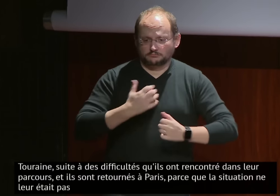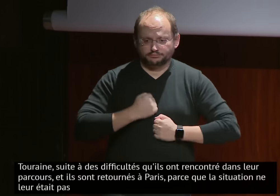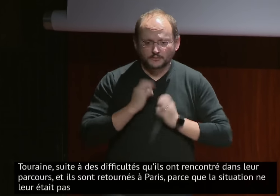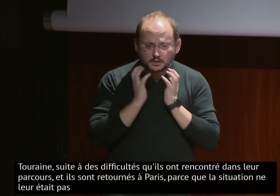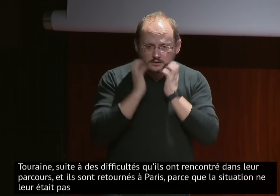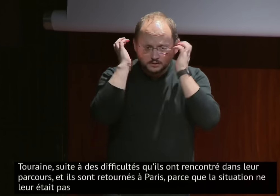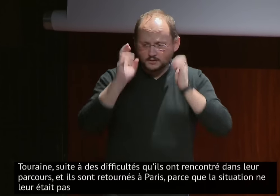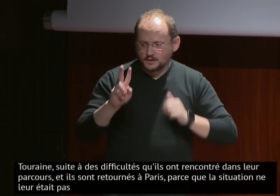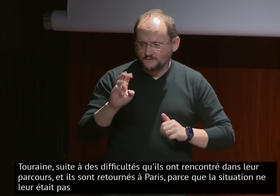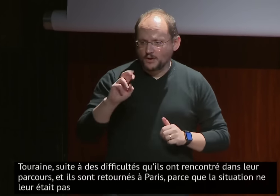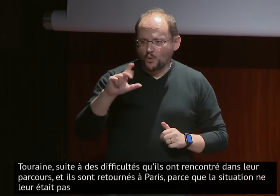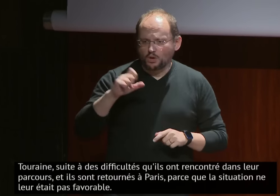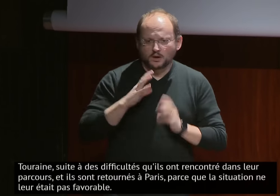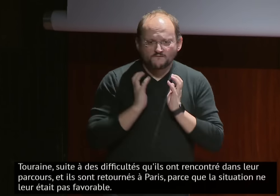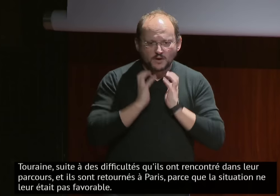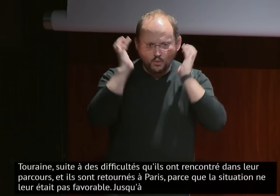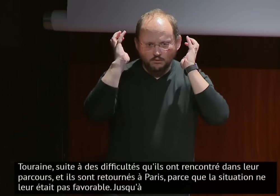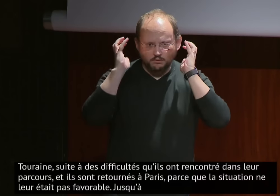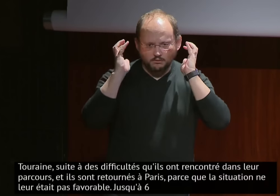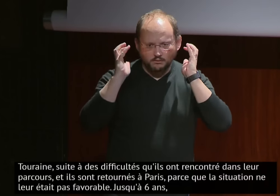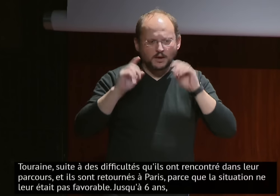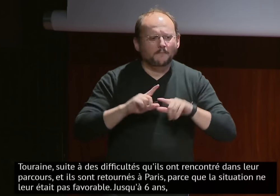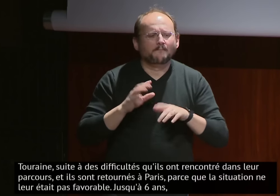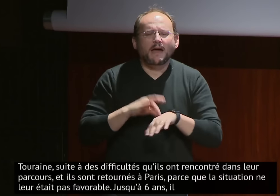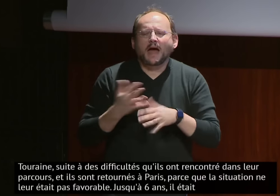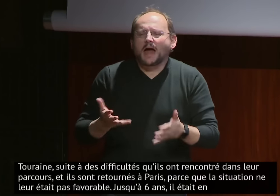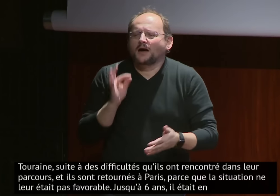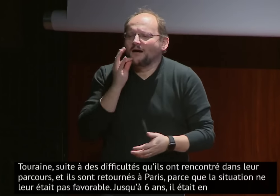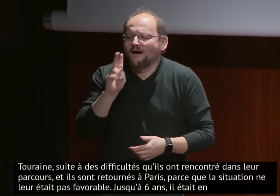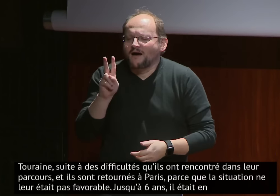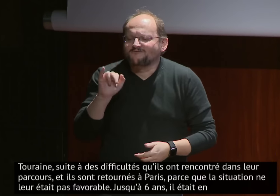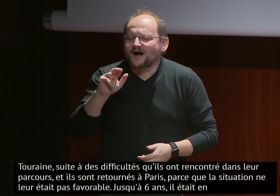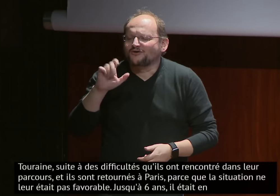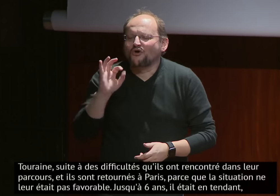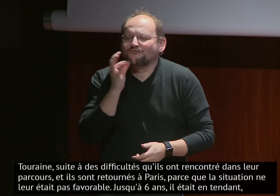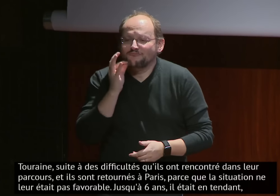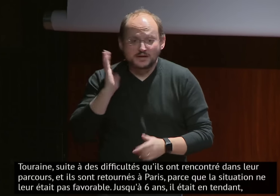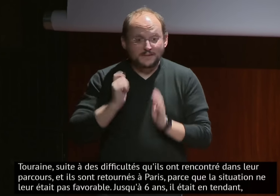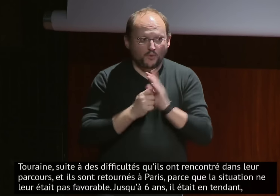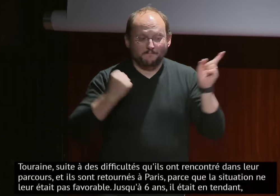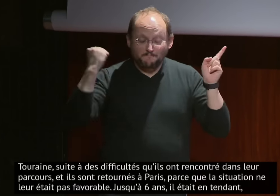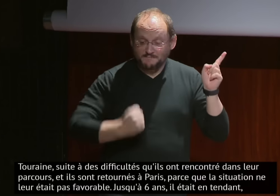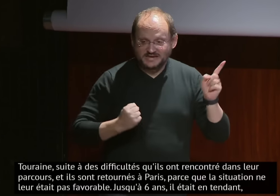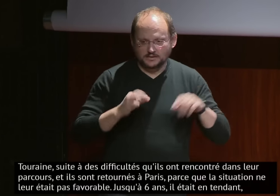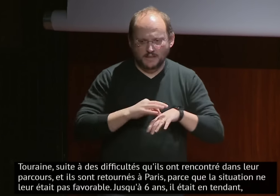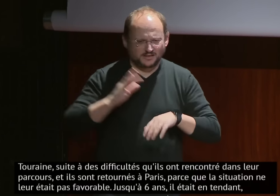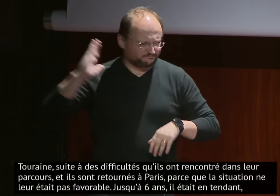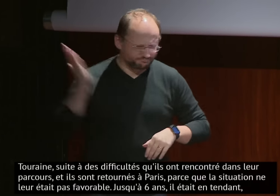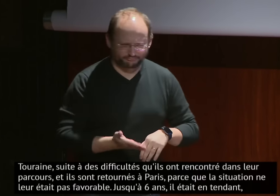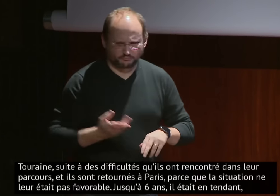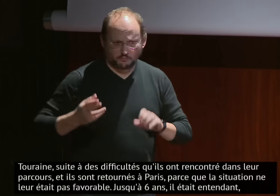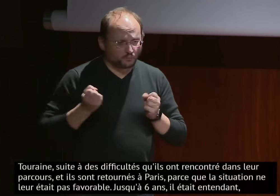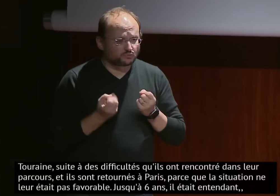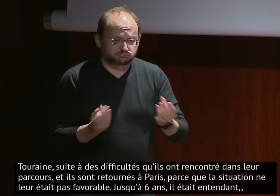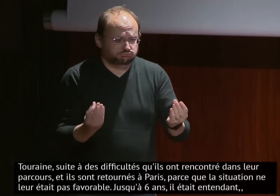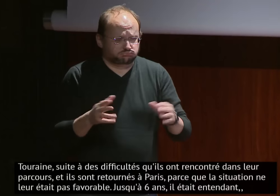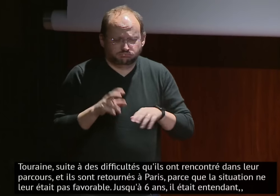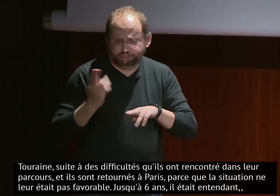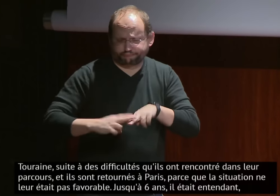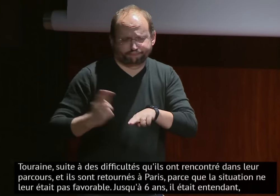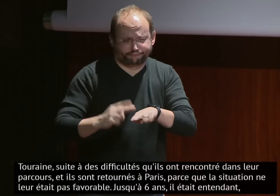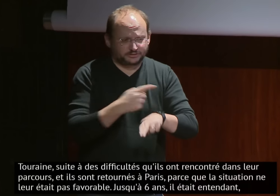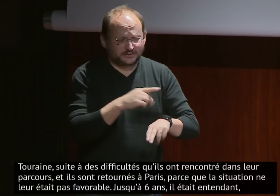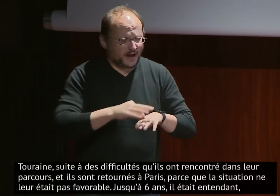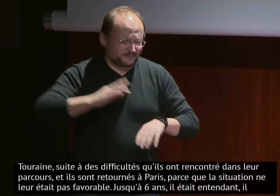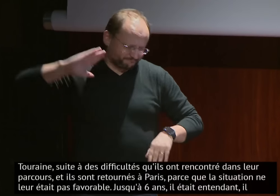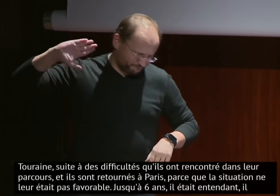ans, était entendant, il a attrapé la petite vérole. Mais c'était une maladie